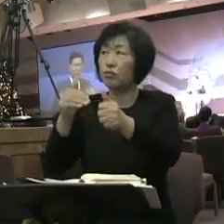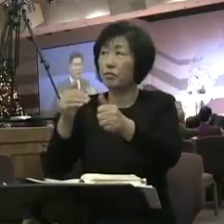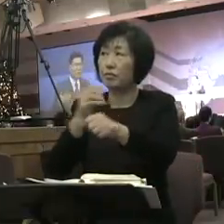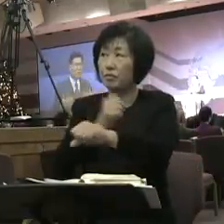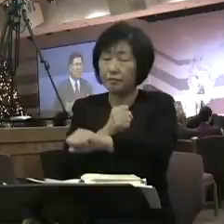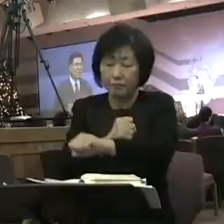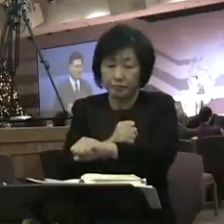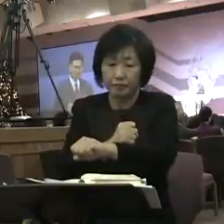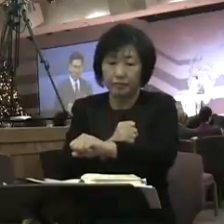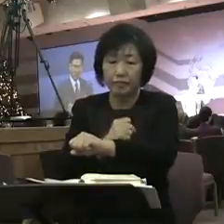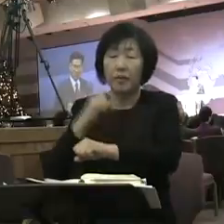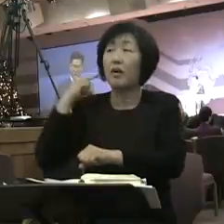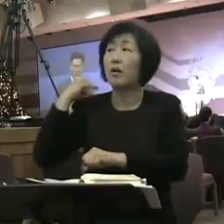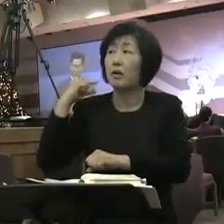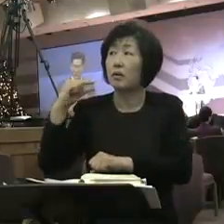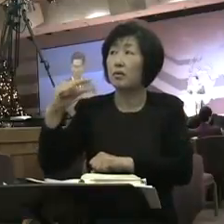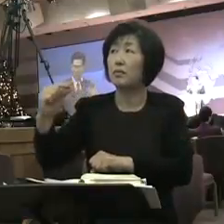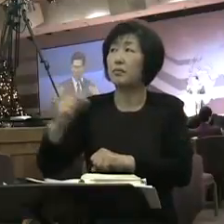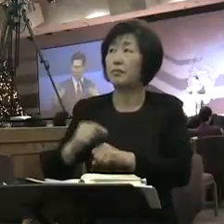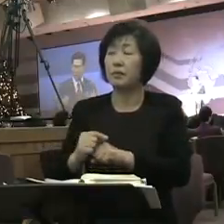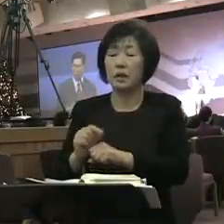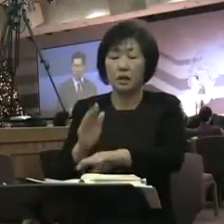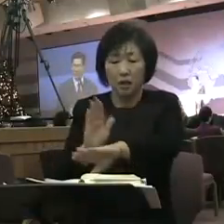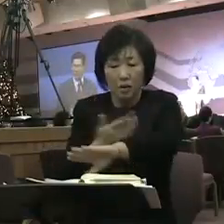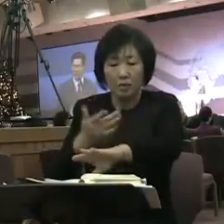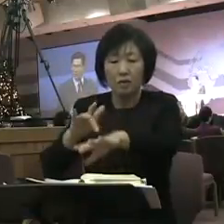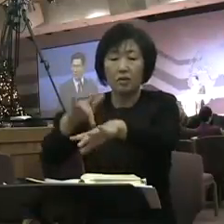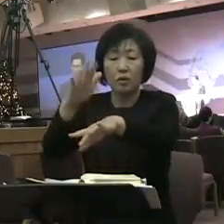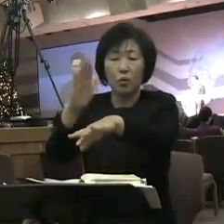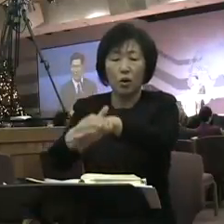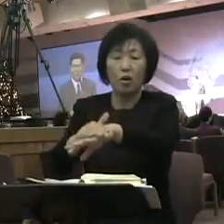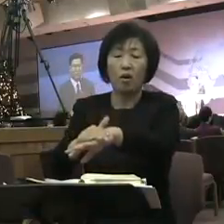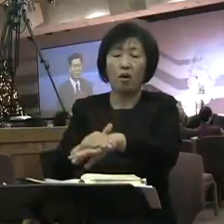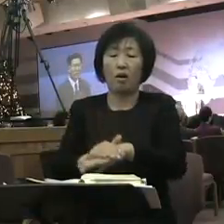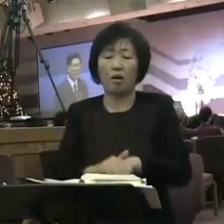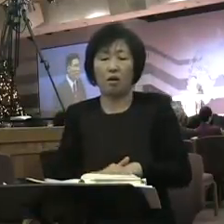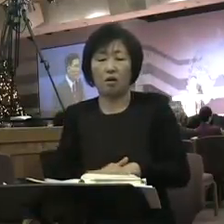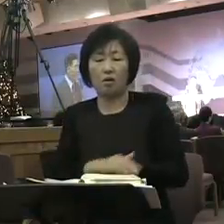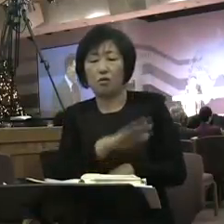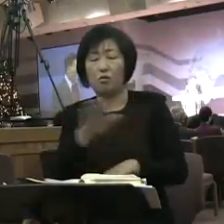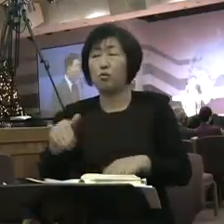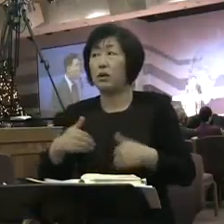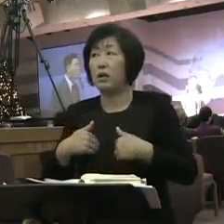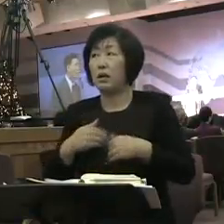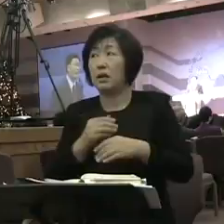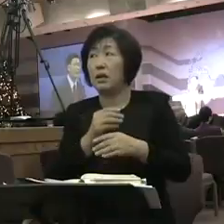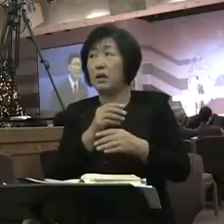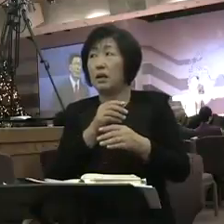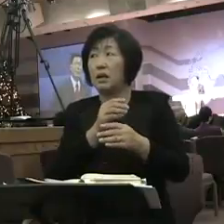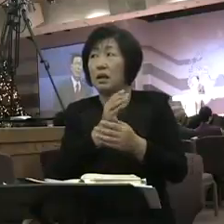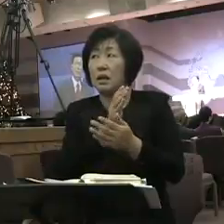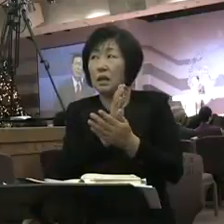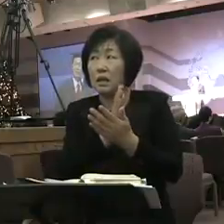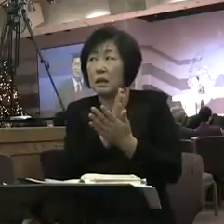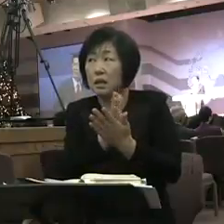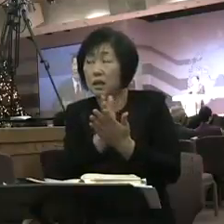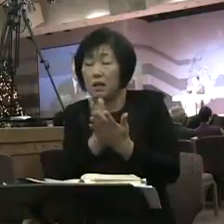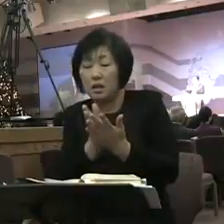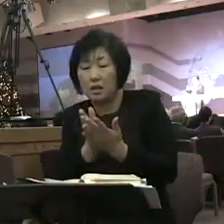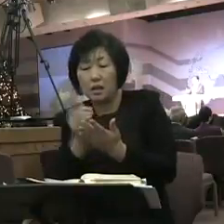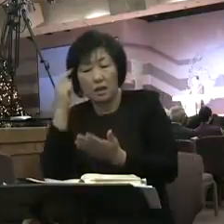근데 우리의 여전히 잘못된 습관이라든지 아니면 우리의 그 다양한 부족한